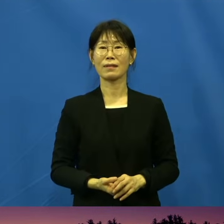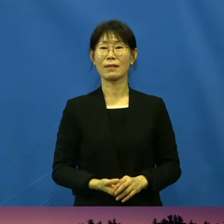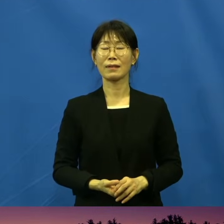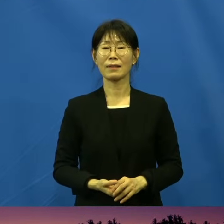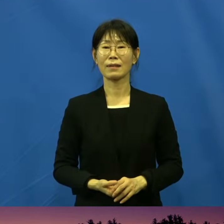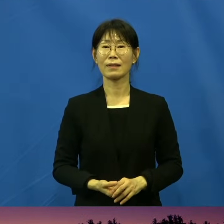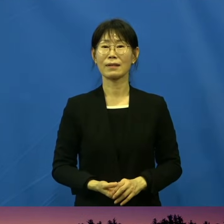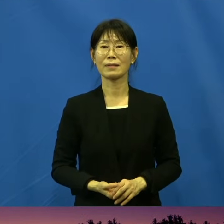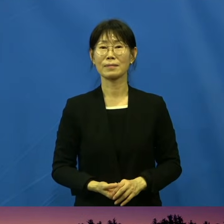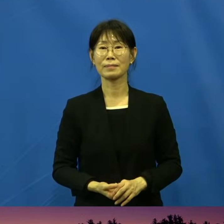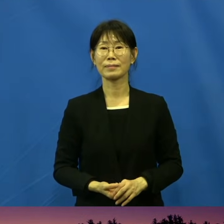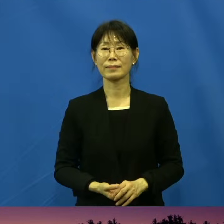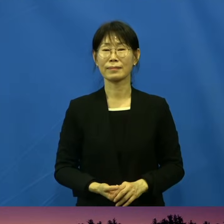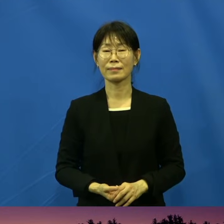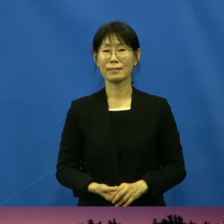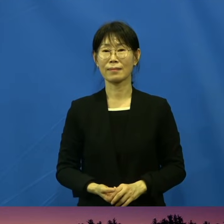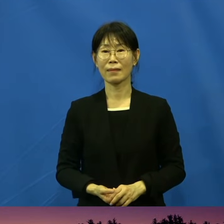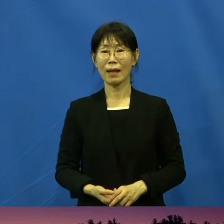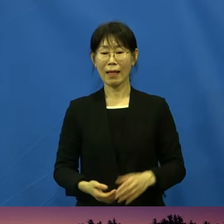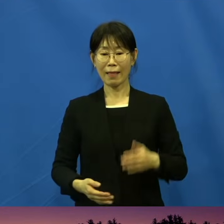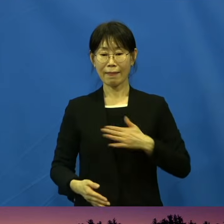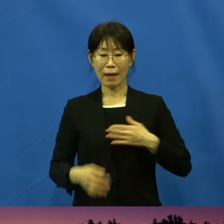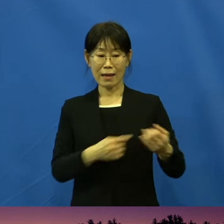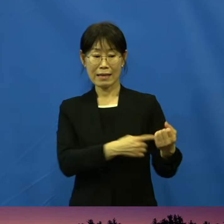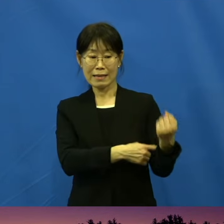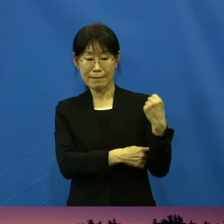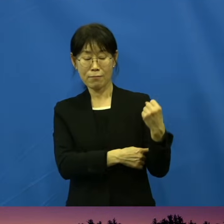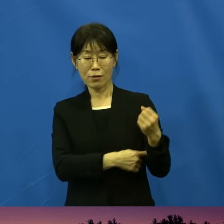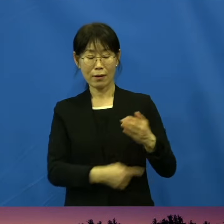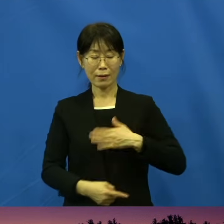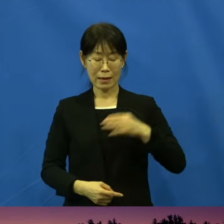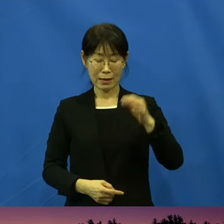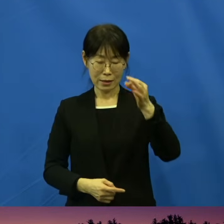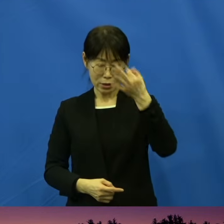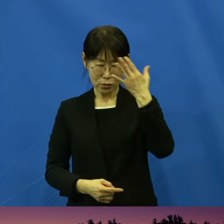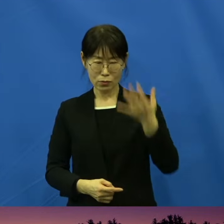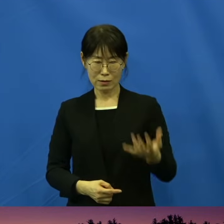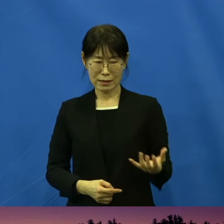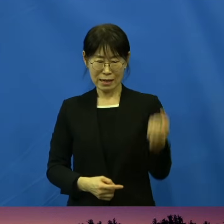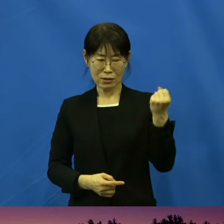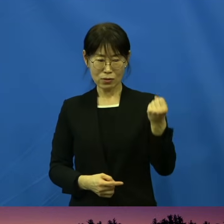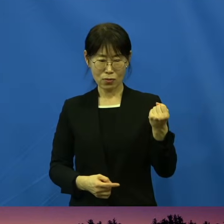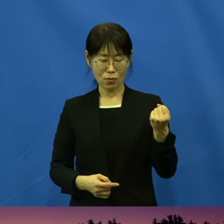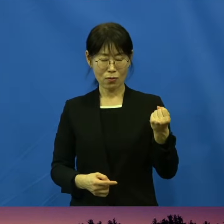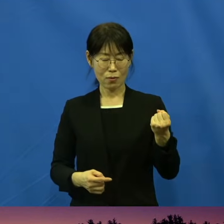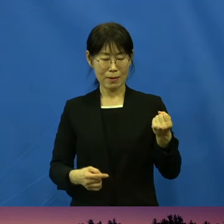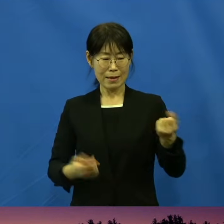여러분, 그런 면에서 여러분, 우리는 우리의 힘으로 뭔가를 하려고 했던 것들에 대한 힘이 다 빠져야 돼요.